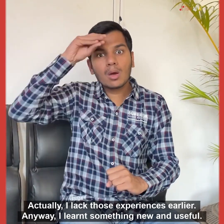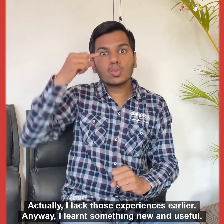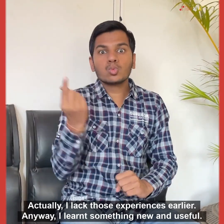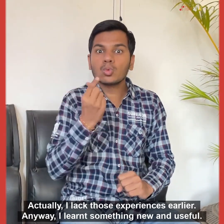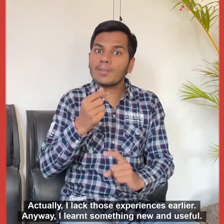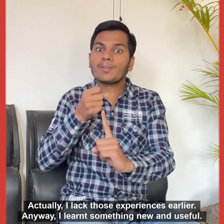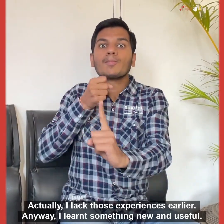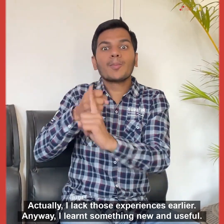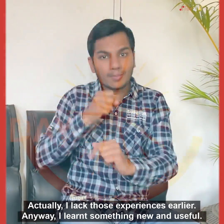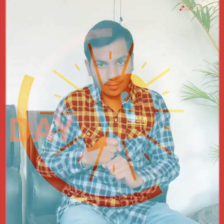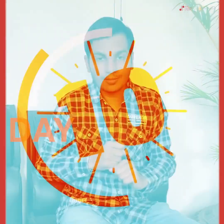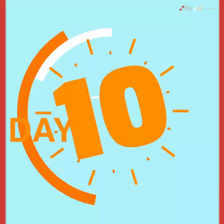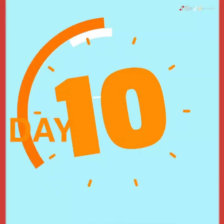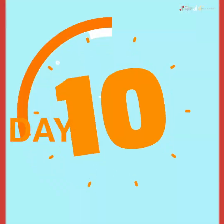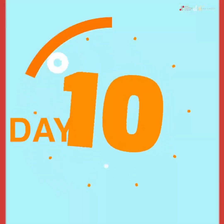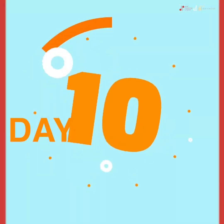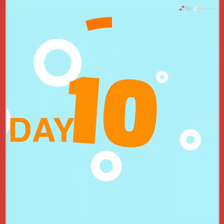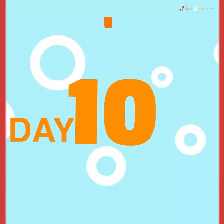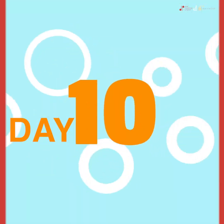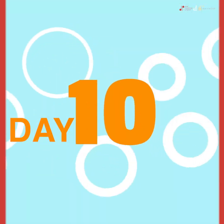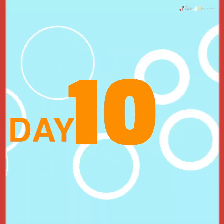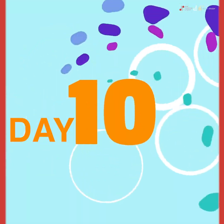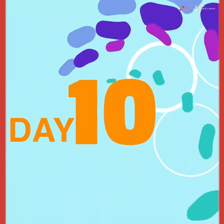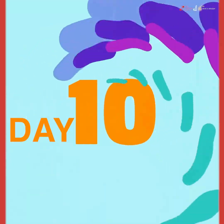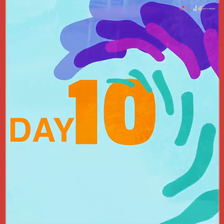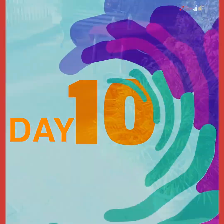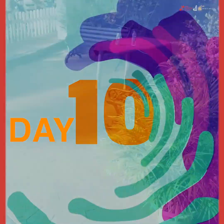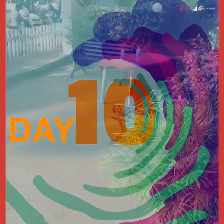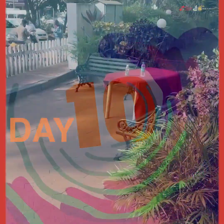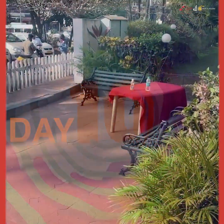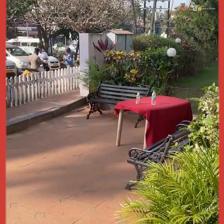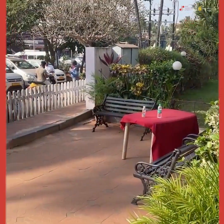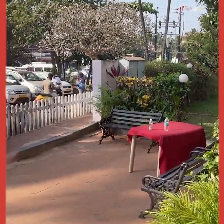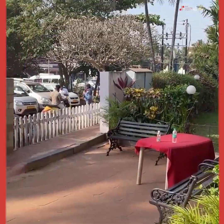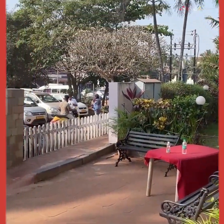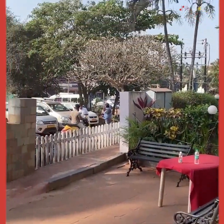नहीं पता, और मुझे बहुत ज़्यादा इस पर प्रभावपूर्ण पड़ा। 10वां दिन।